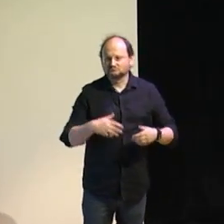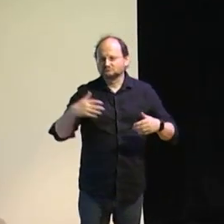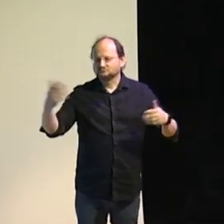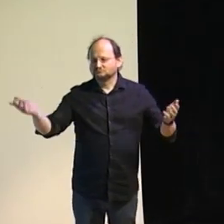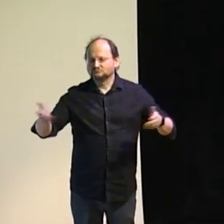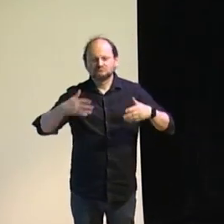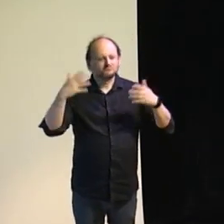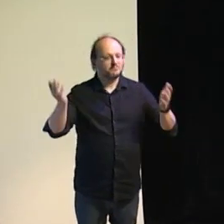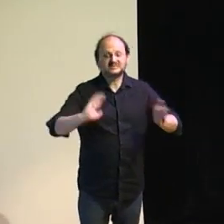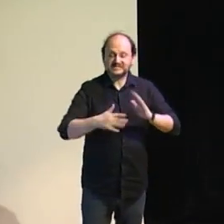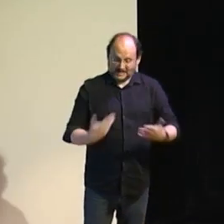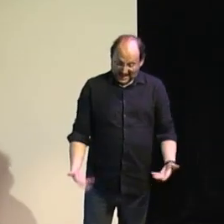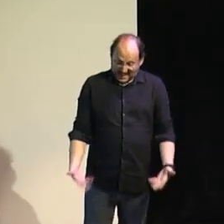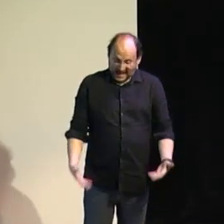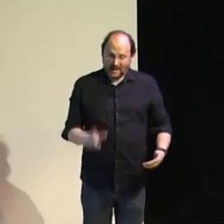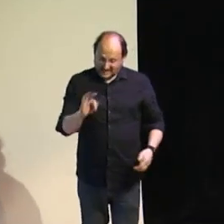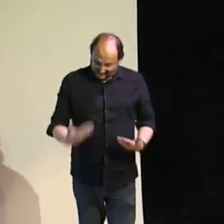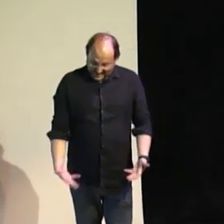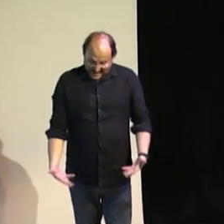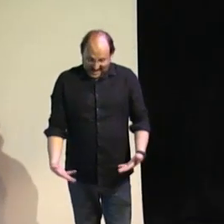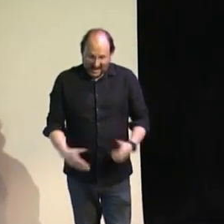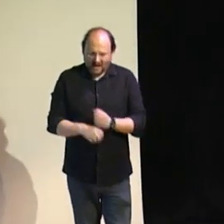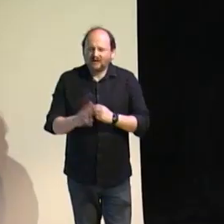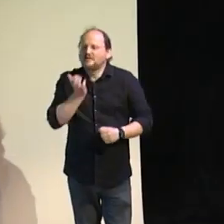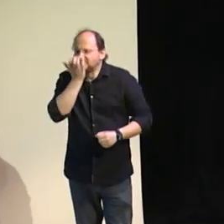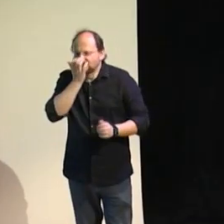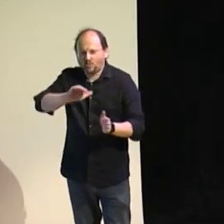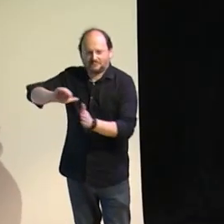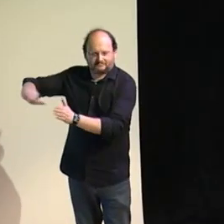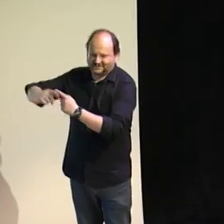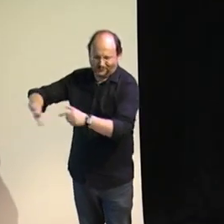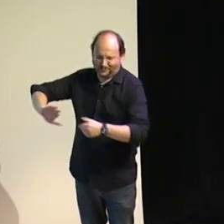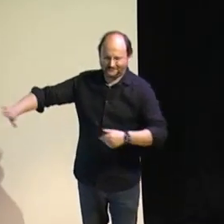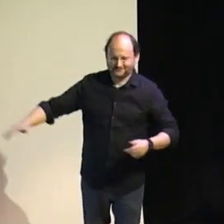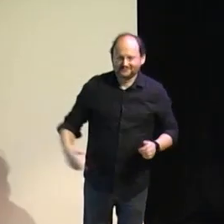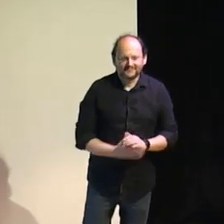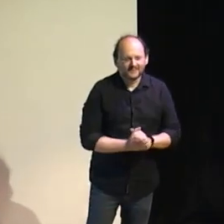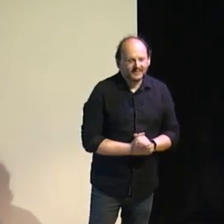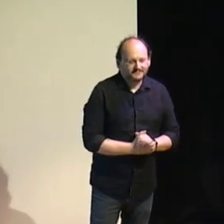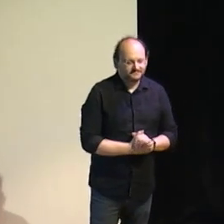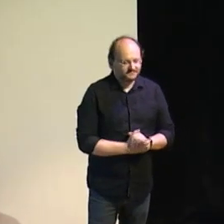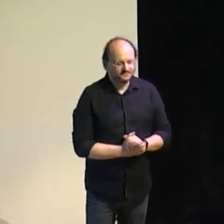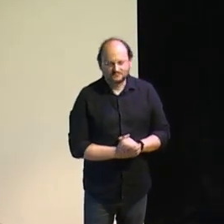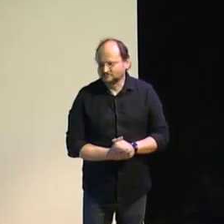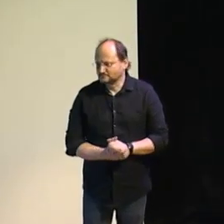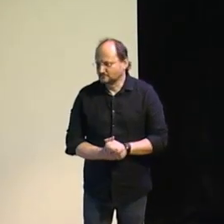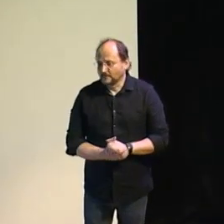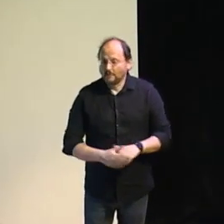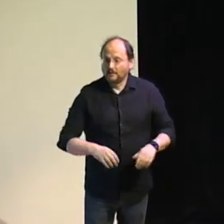vous auriez une idée? La LSF telle qu'on la connaît actuellement, on ne parle pas de la période préhistorique où elle n'existait pas du tout.